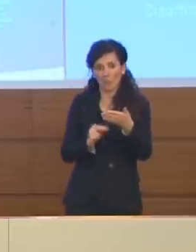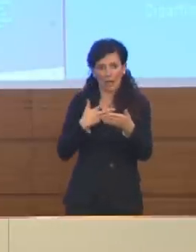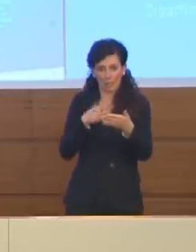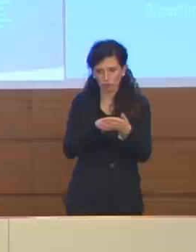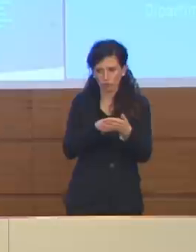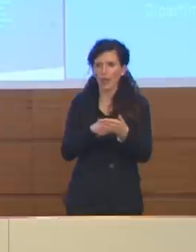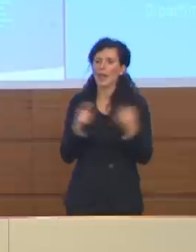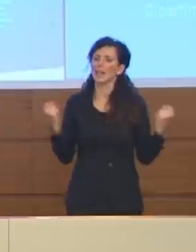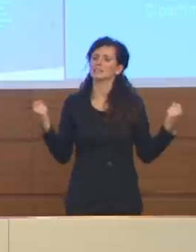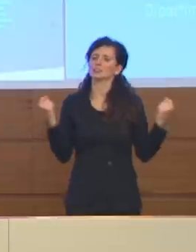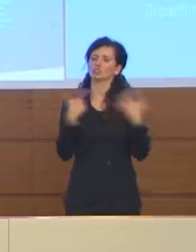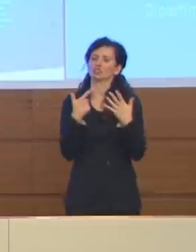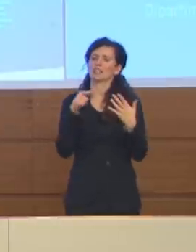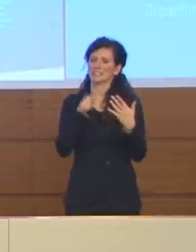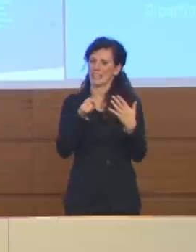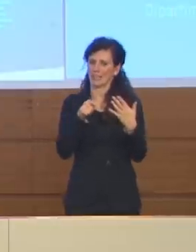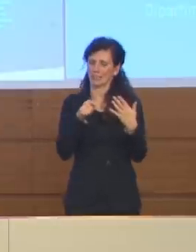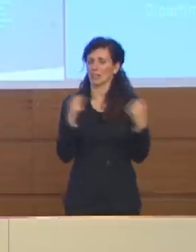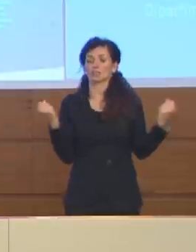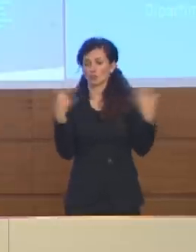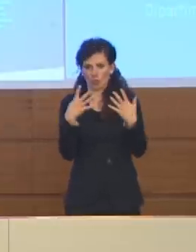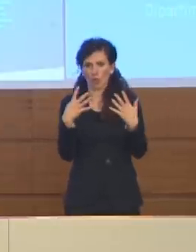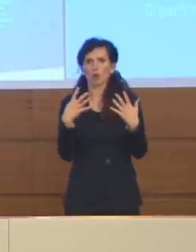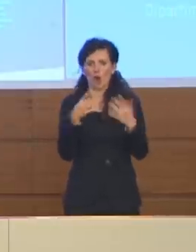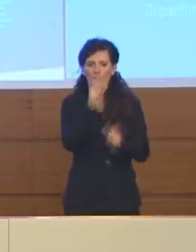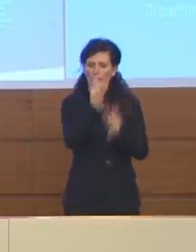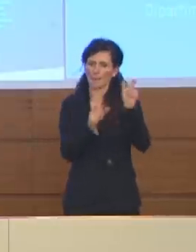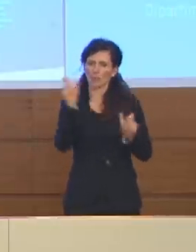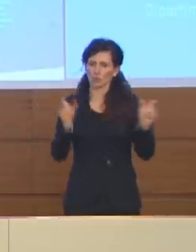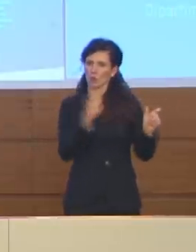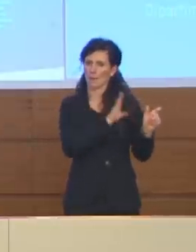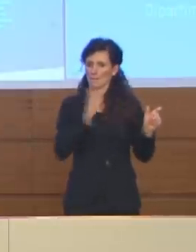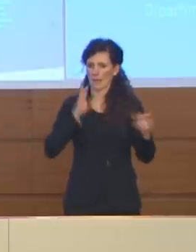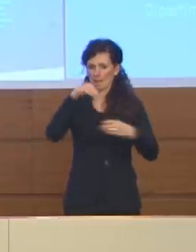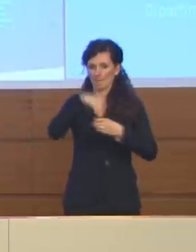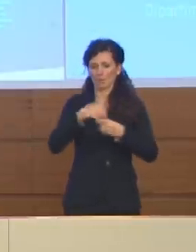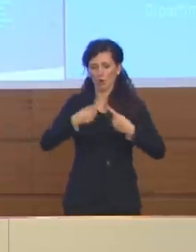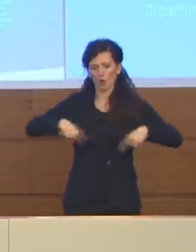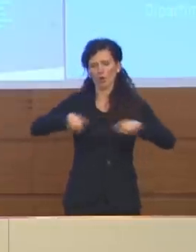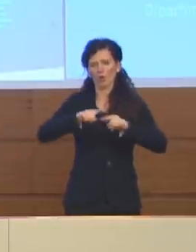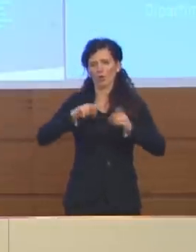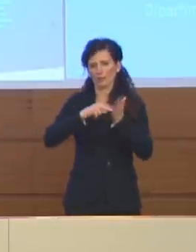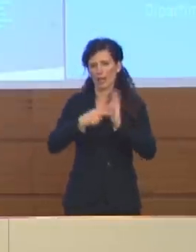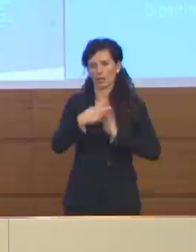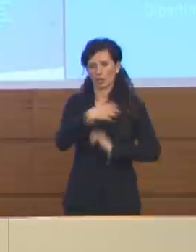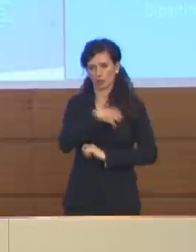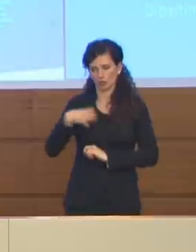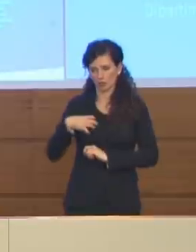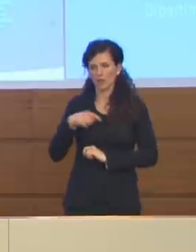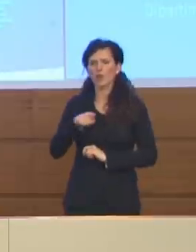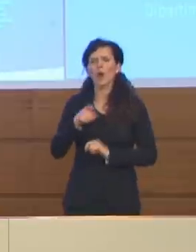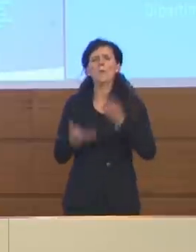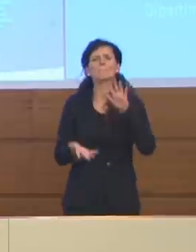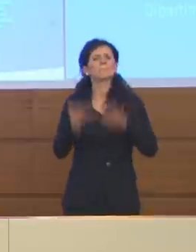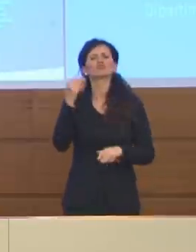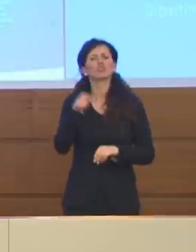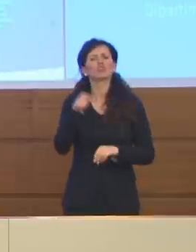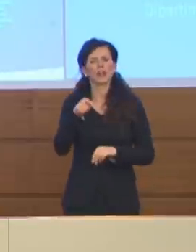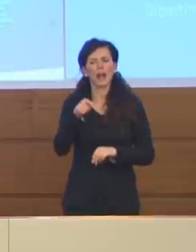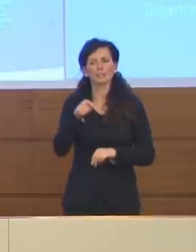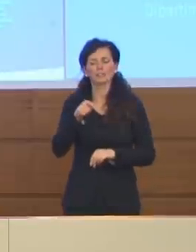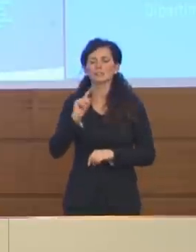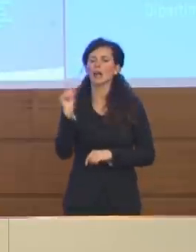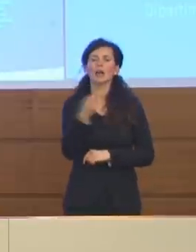due componenti 19 componenti quasi non la totalità sarebbe scorretto la maggioranza di questi componenti sono